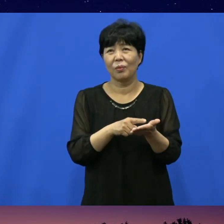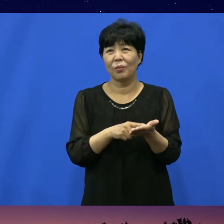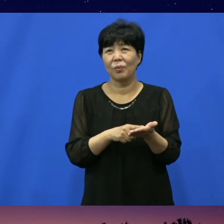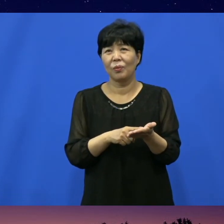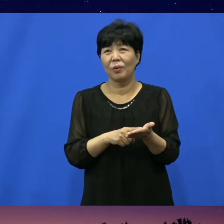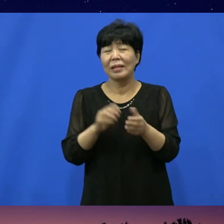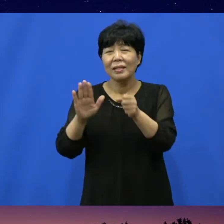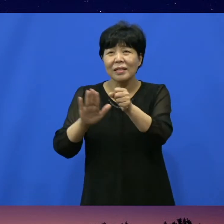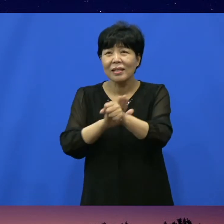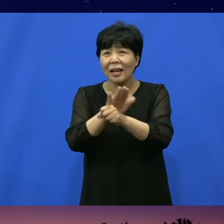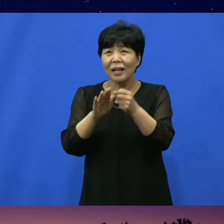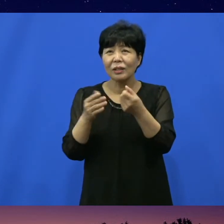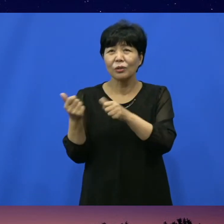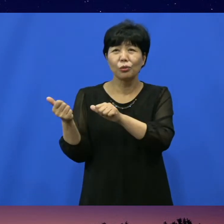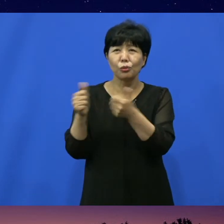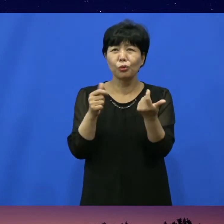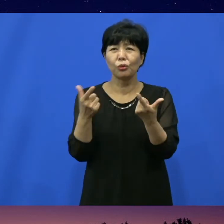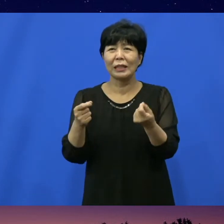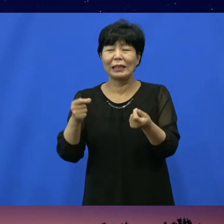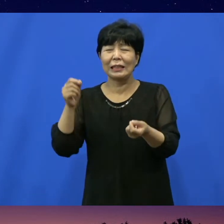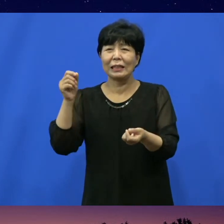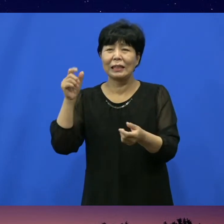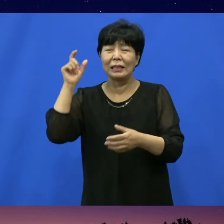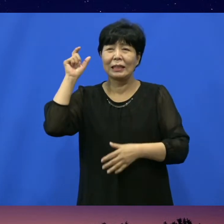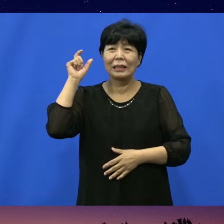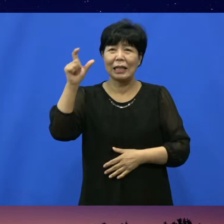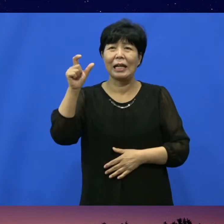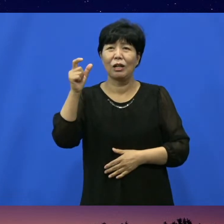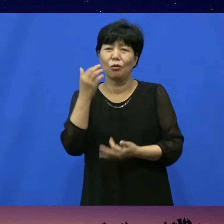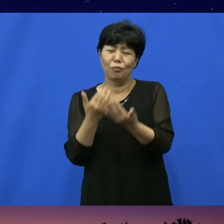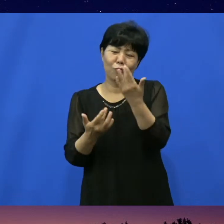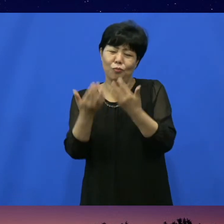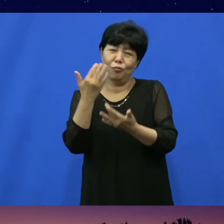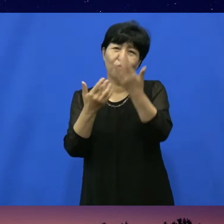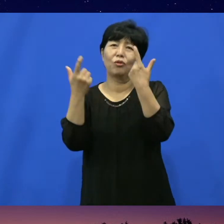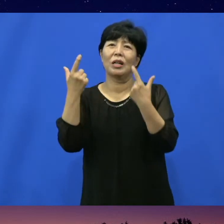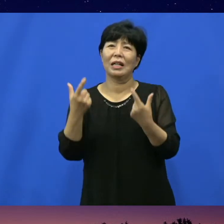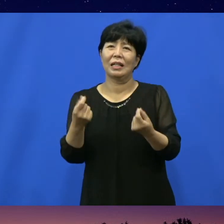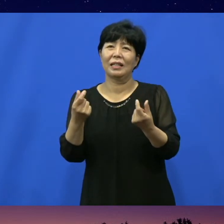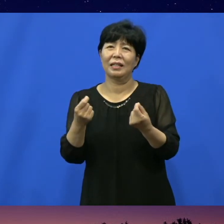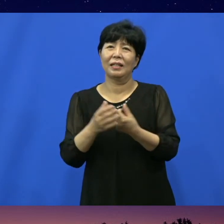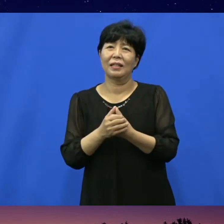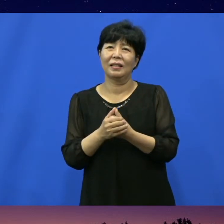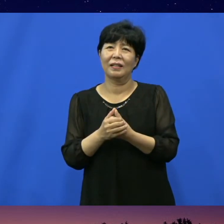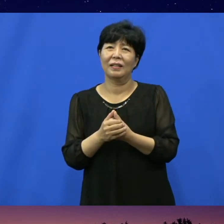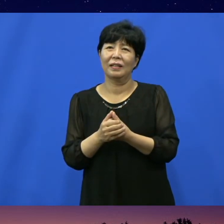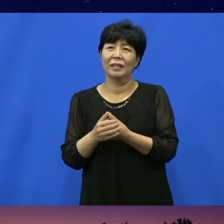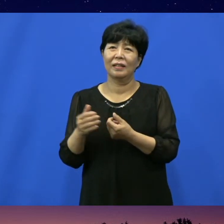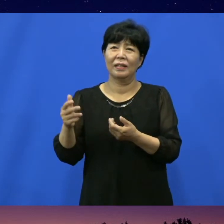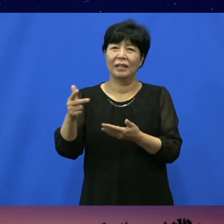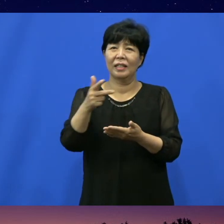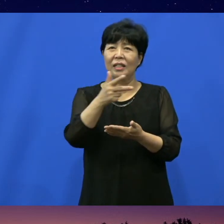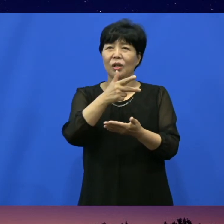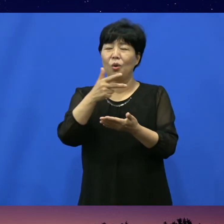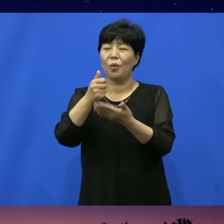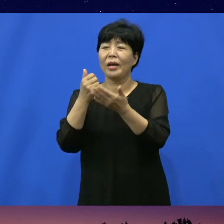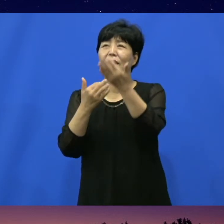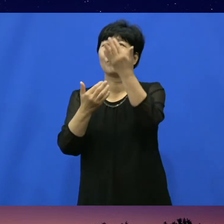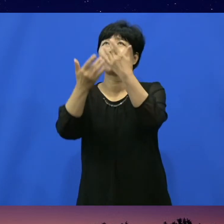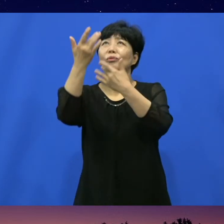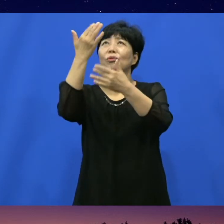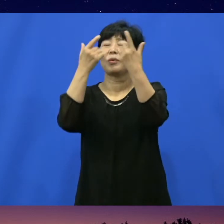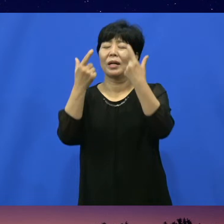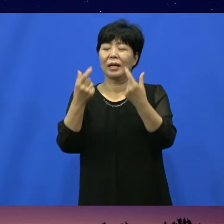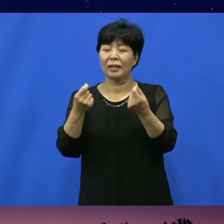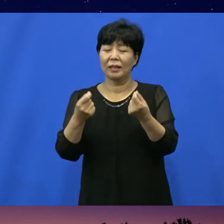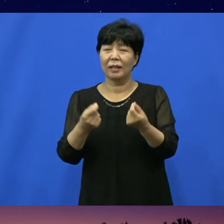질투는 소울같이 잔인하며 불길같이 일어나니 그 기세가 여호와의 불과 같으리라. 많은 물도 이 사랑을 끄지